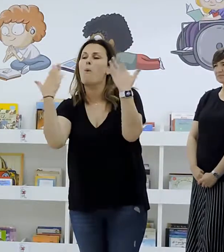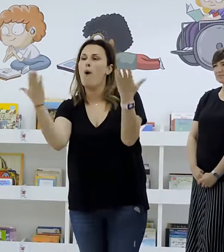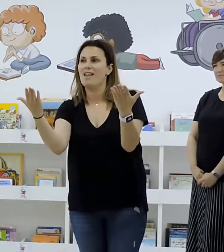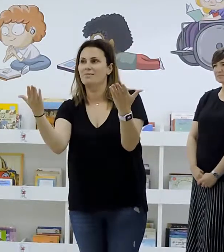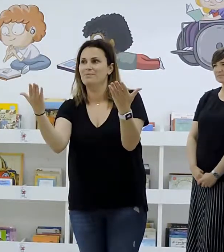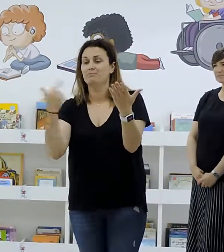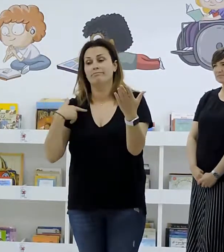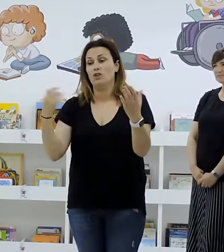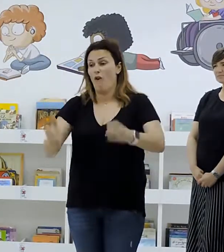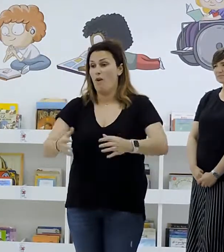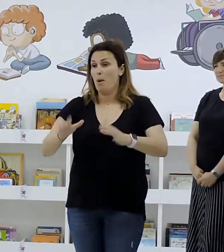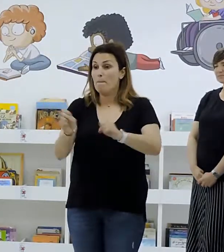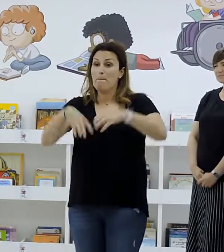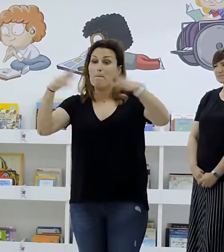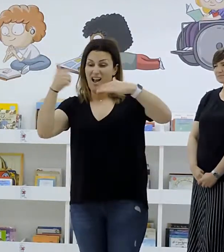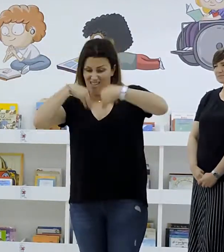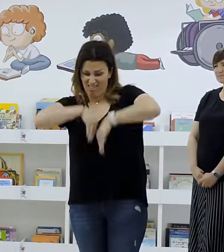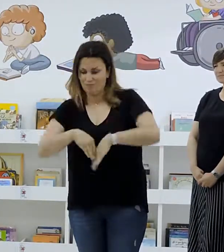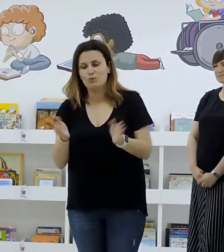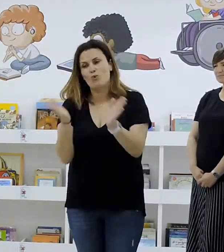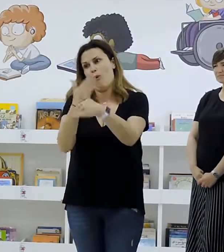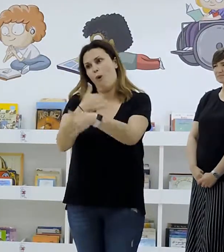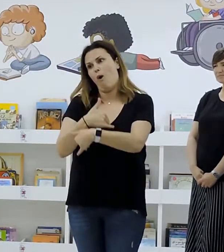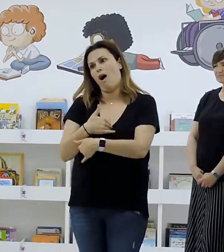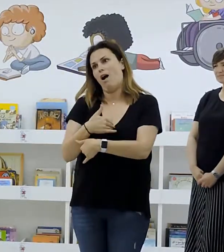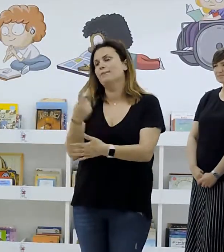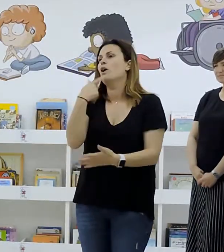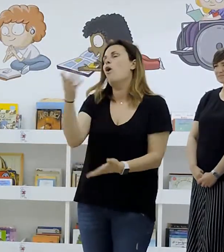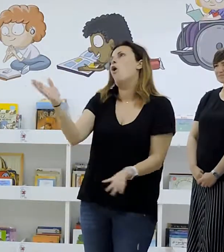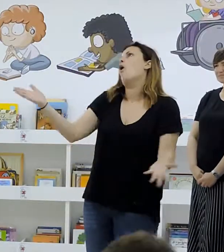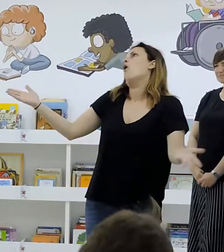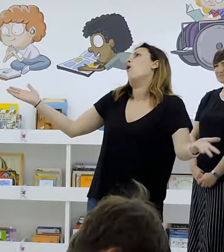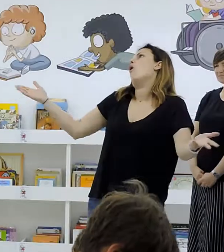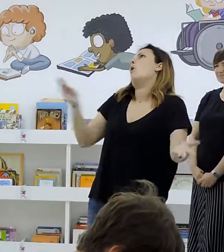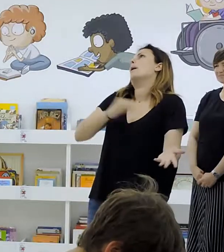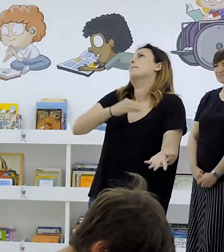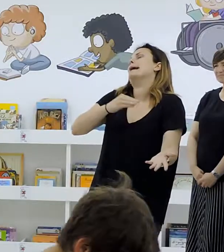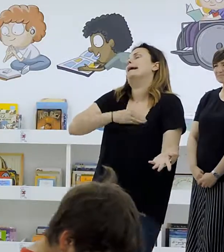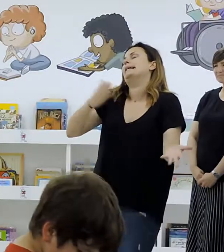Realmente no tengo poderes, evidentemente, así que